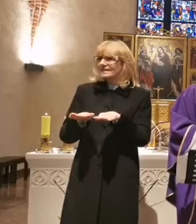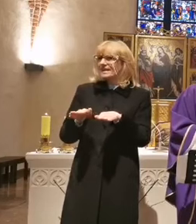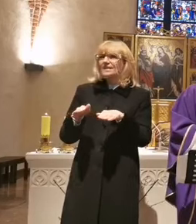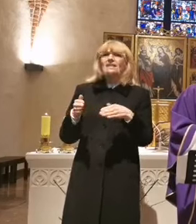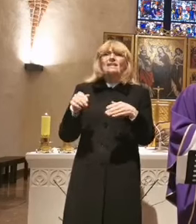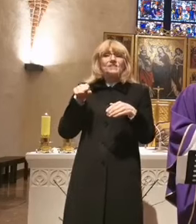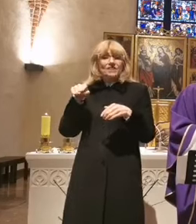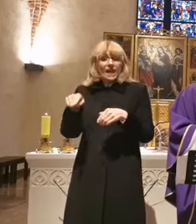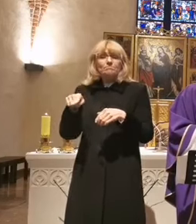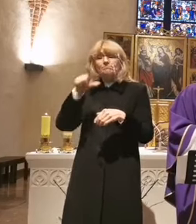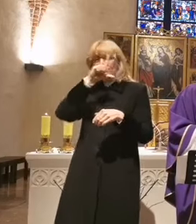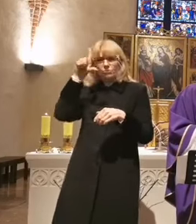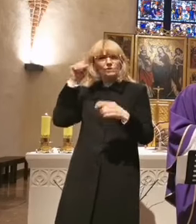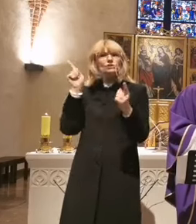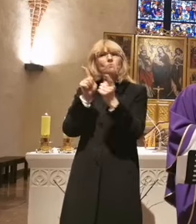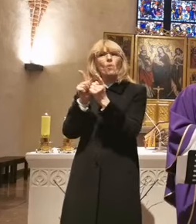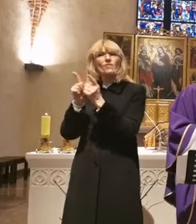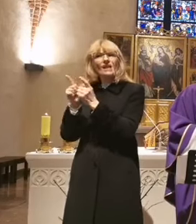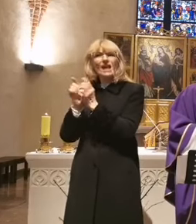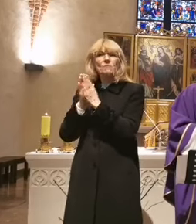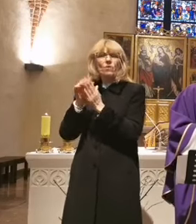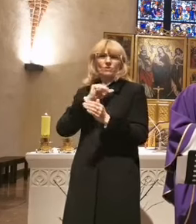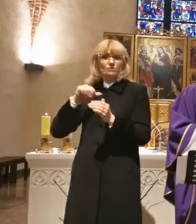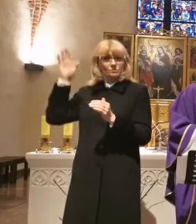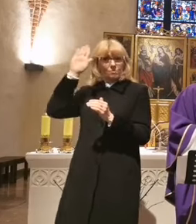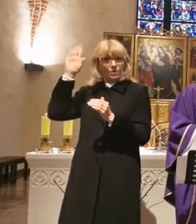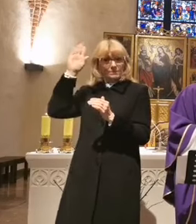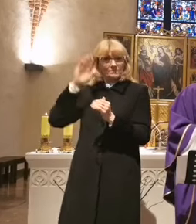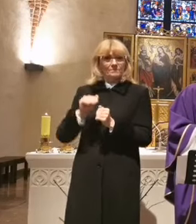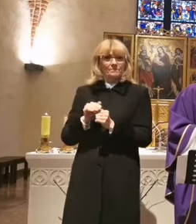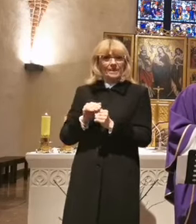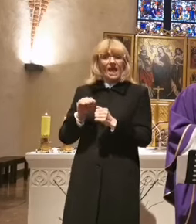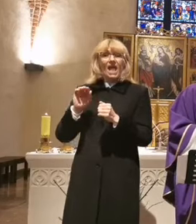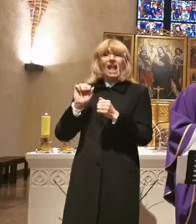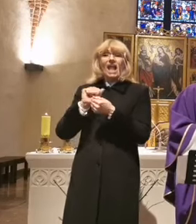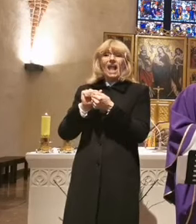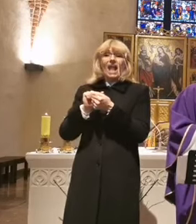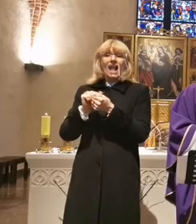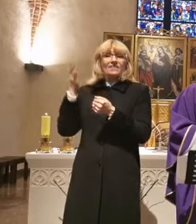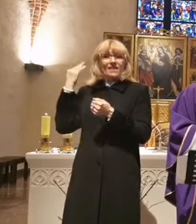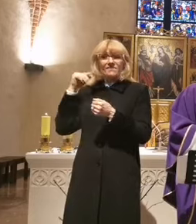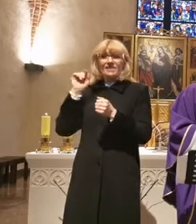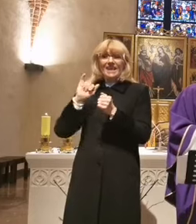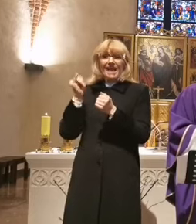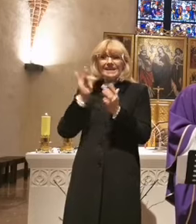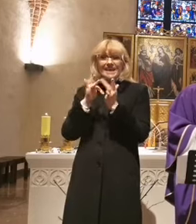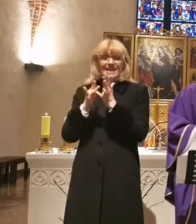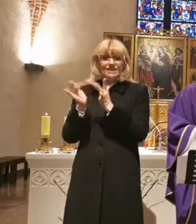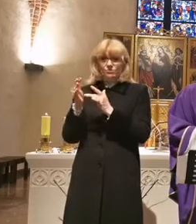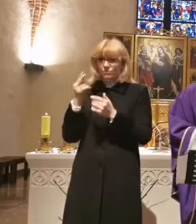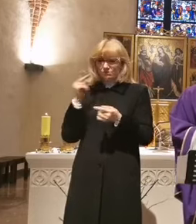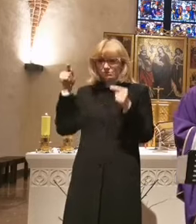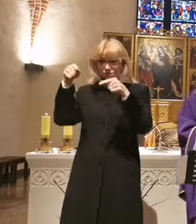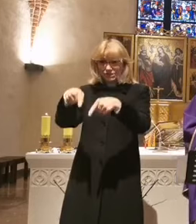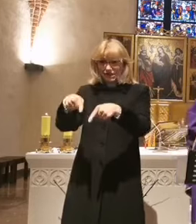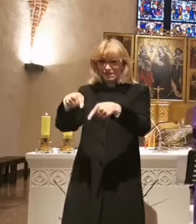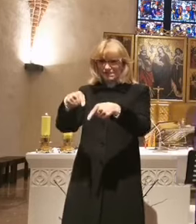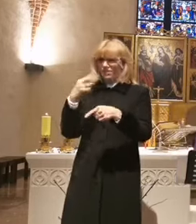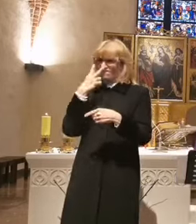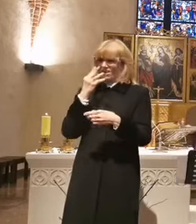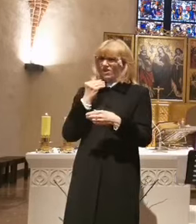Boga. Ale Jezus stwierdził, że ówczesna świątynia Żydów straciła prawdziwe znaczenie, stała się